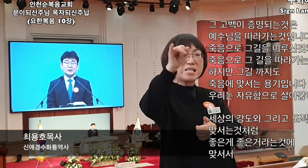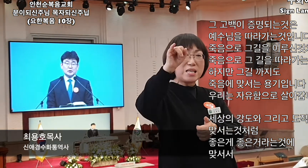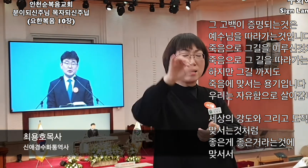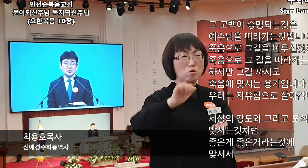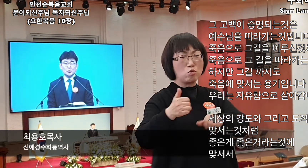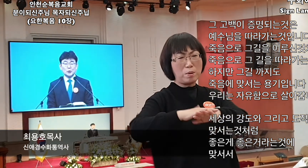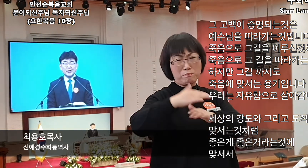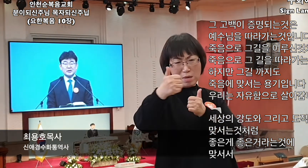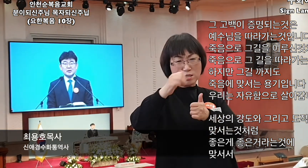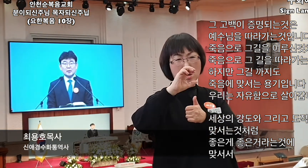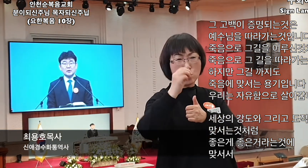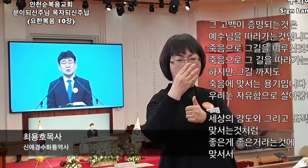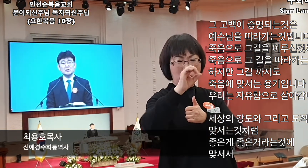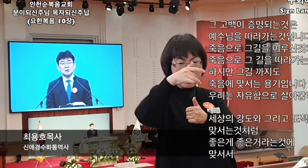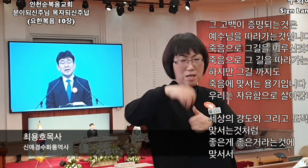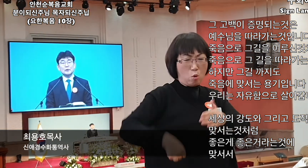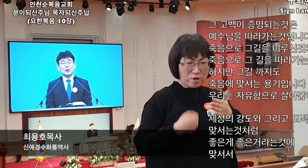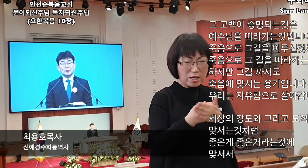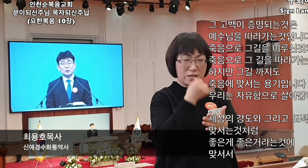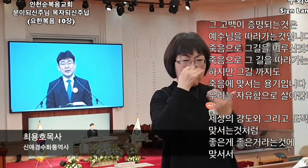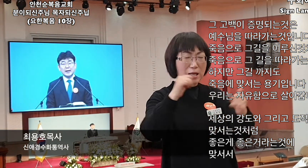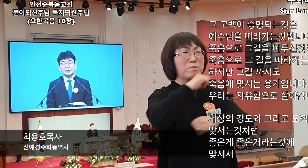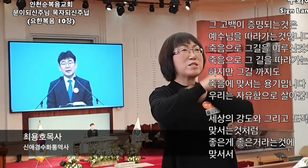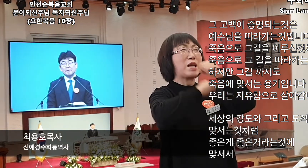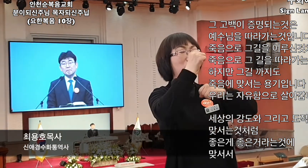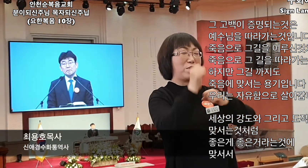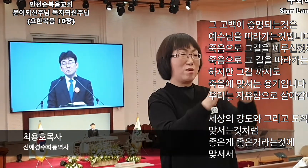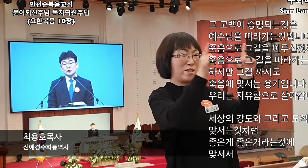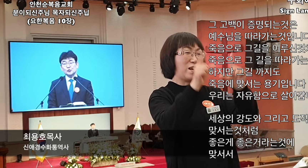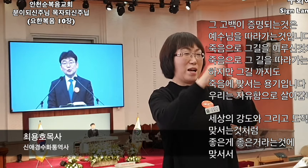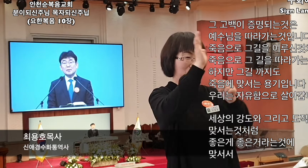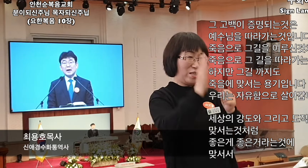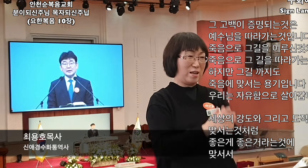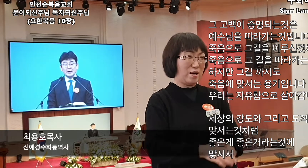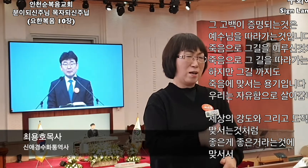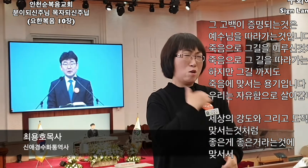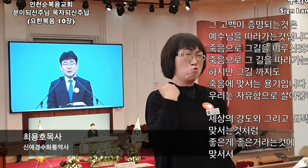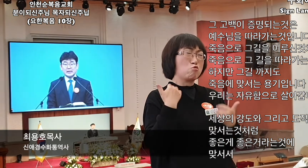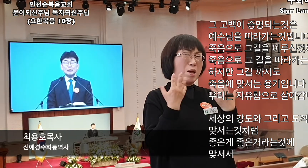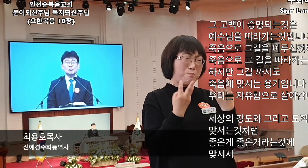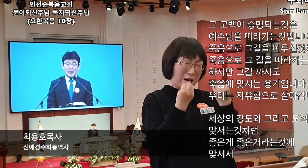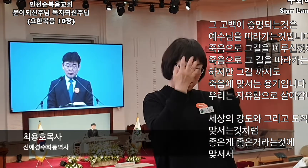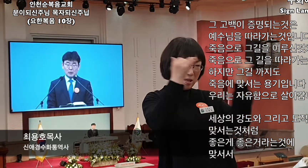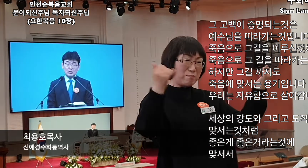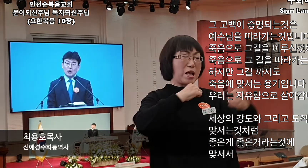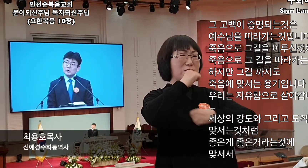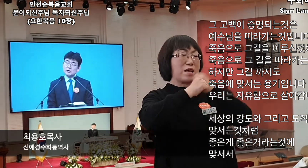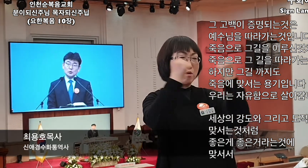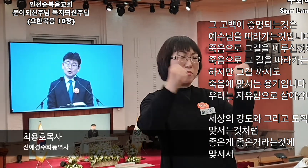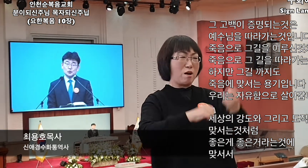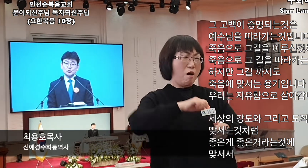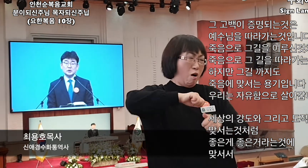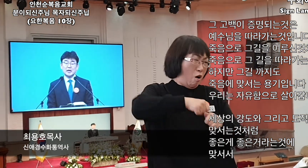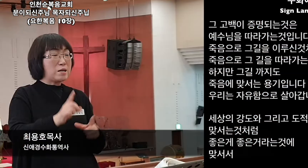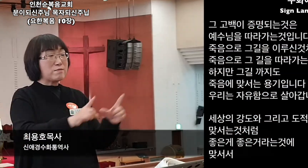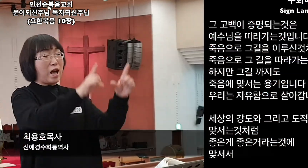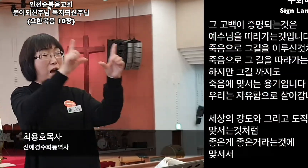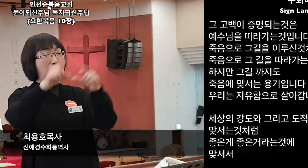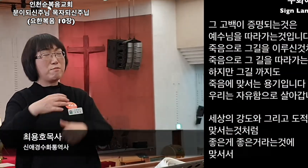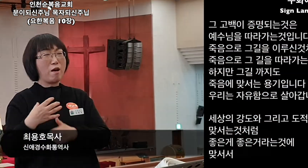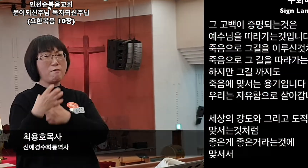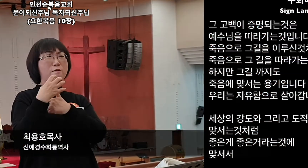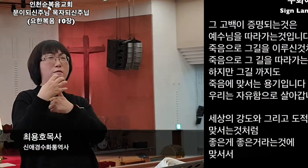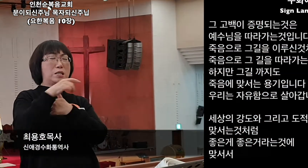죽음에 맞서는 그 용기가 있는 사람들은 자유함으로 살아갑니다. 순교한 많은 사람들 자유함으로 억지로 죽는 사람은 여기